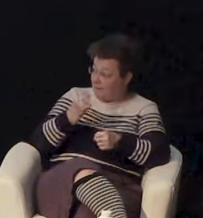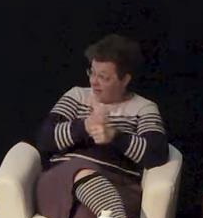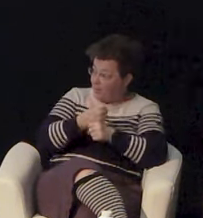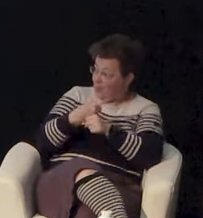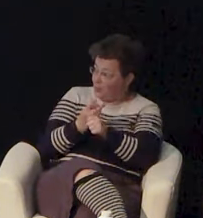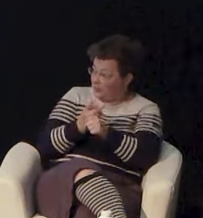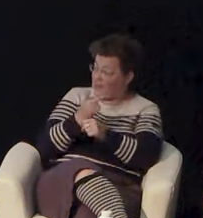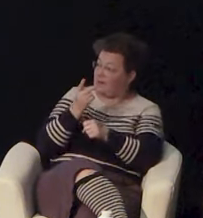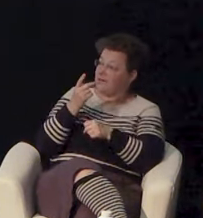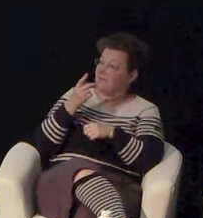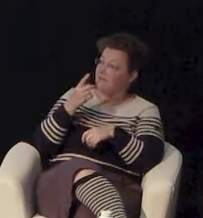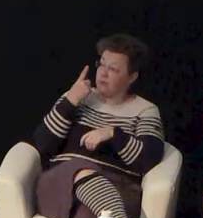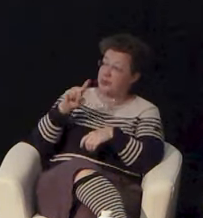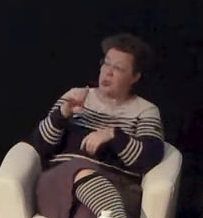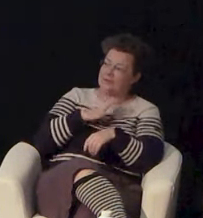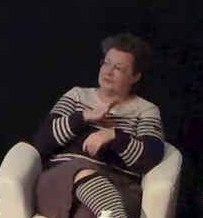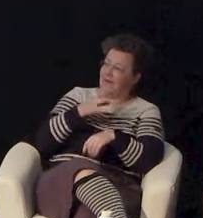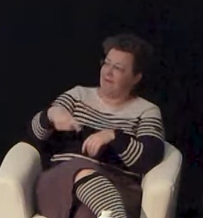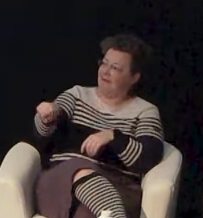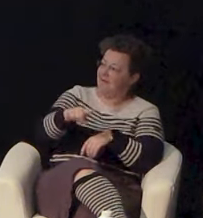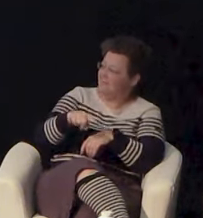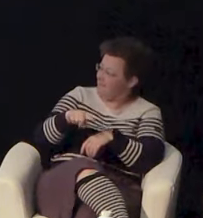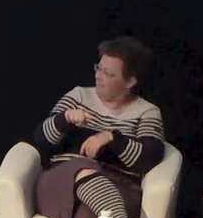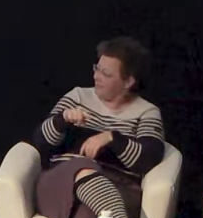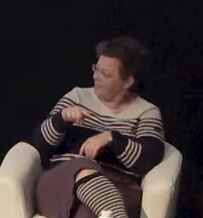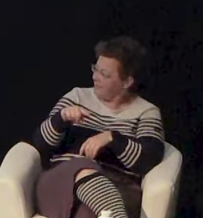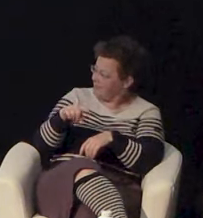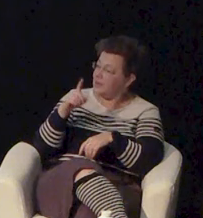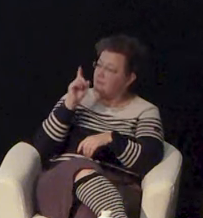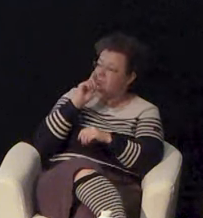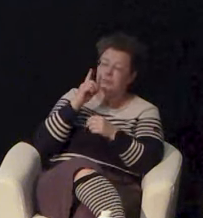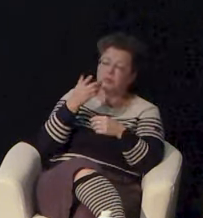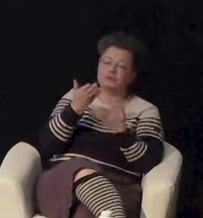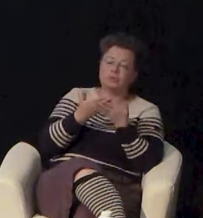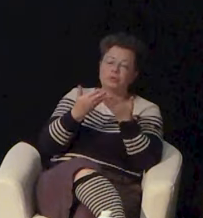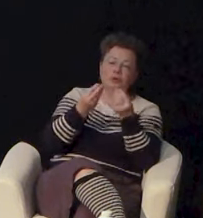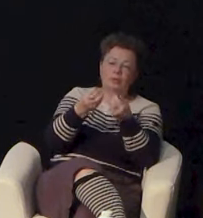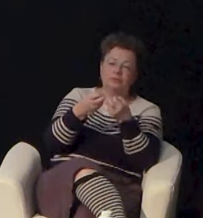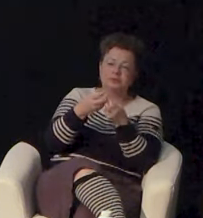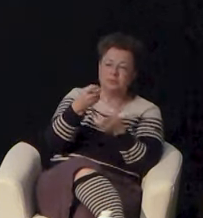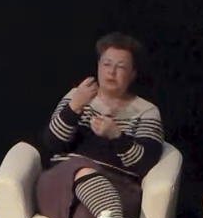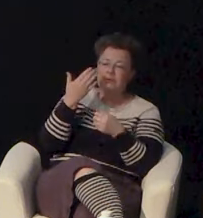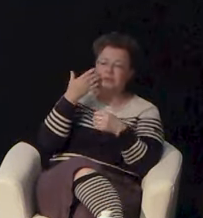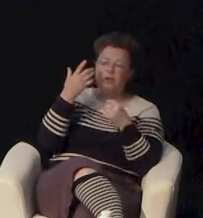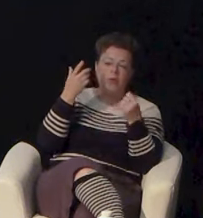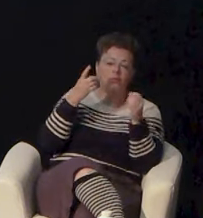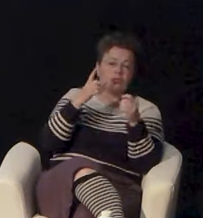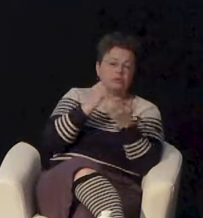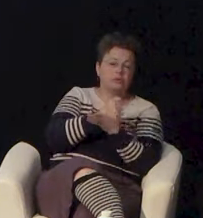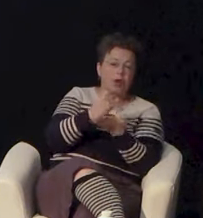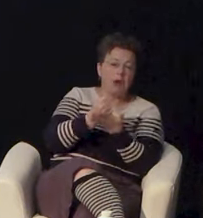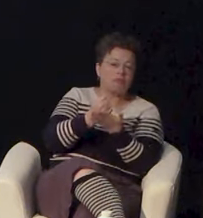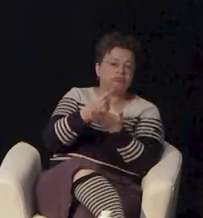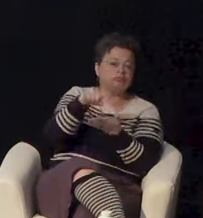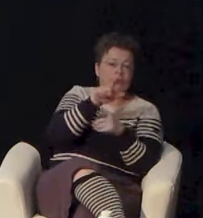quand on fait de la recherche sur la langue des signes, donc il y a des outils, et ça va servir aux enseignants aussi. Je vous donne un exemple, c'est